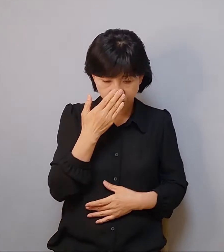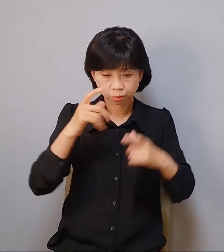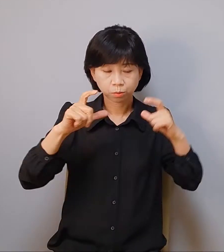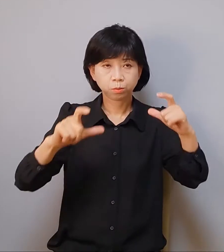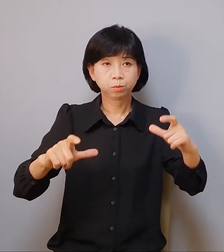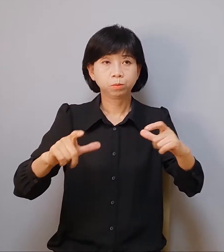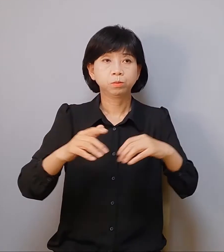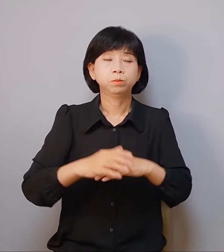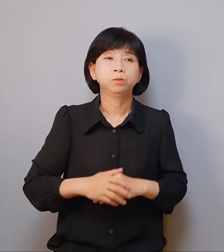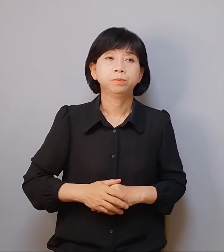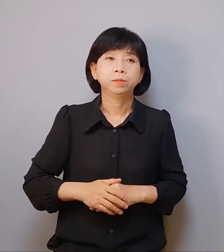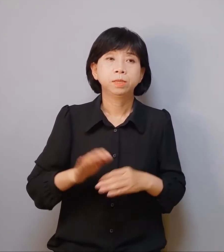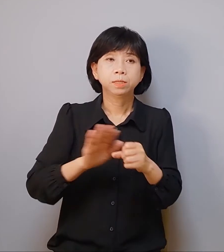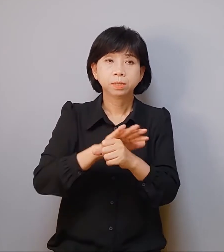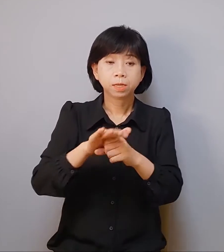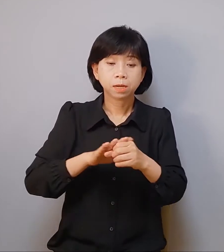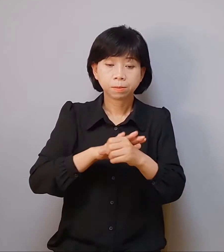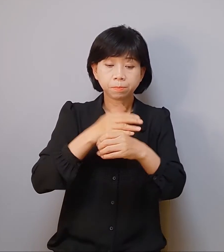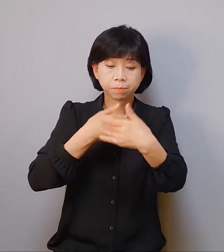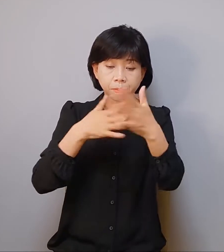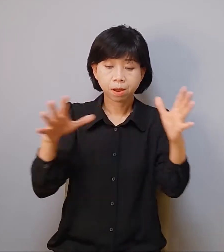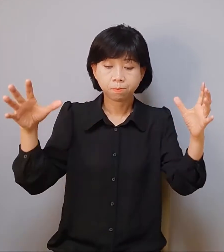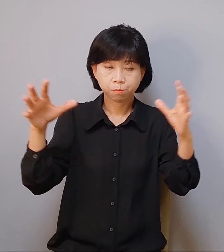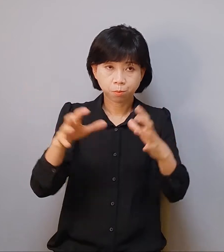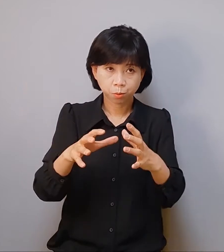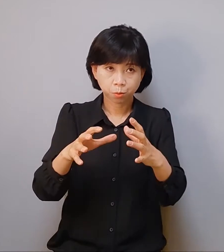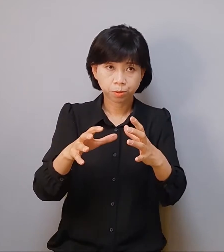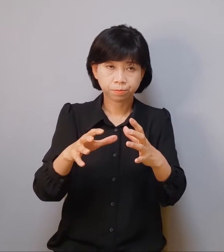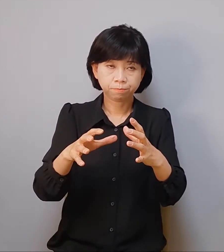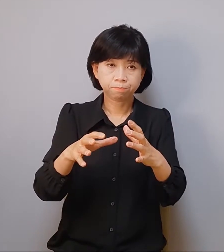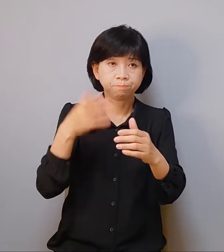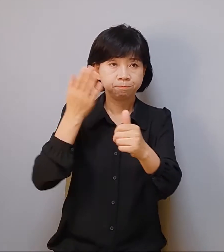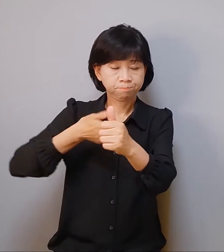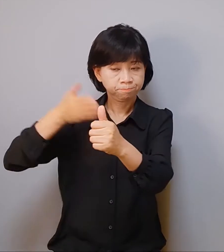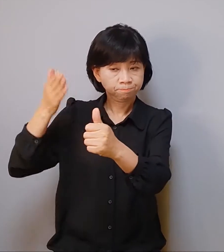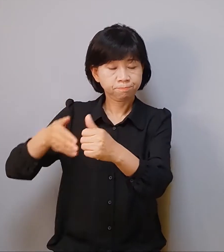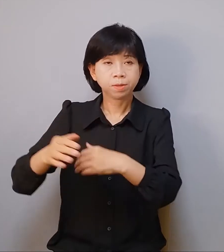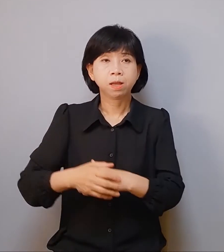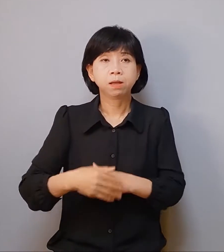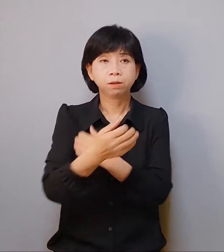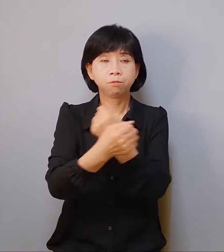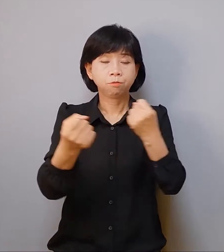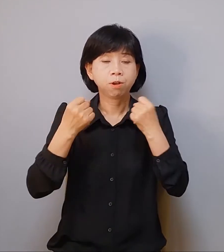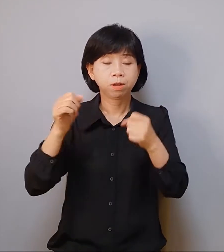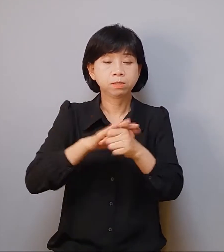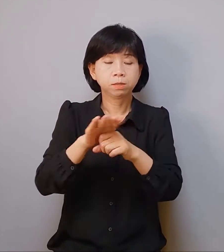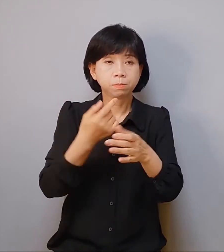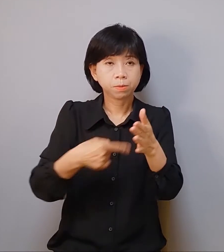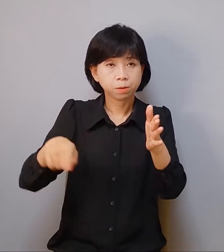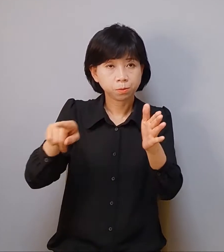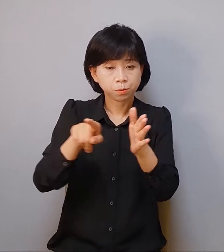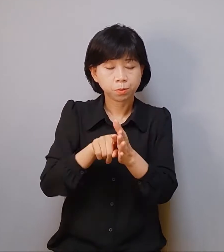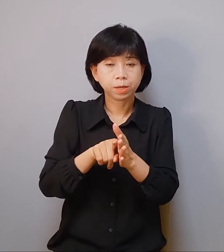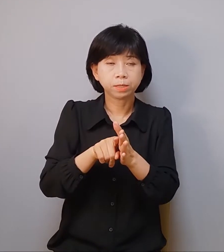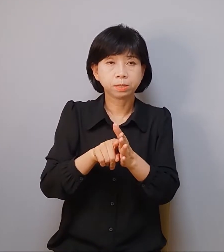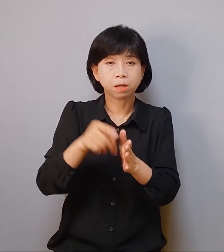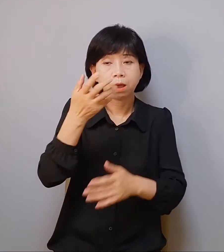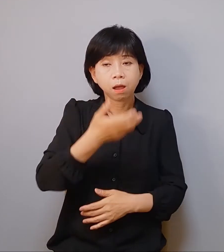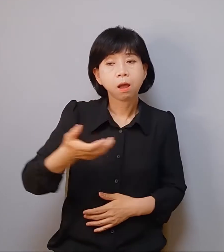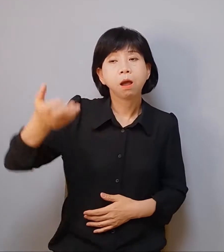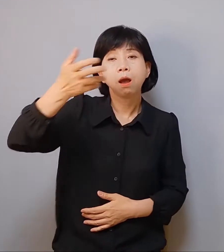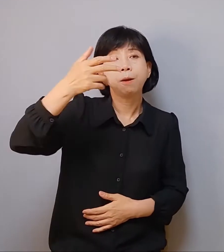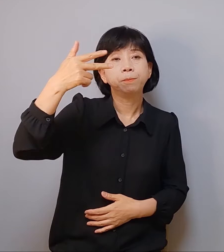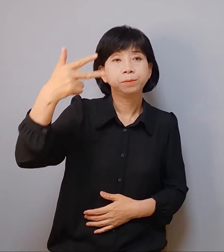사랑방 모임을 하시기 바랍니다. 투게더 축제에 이어서 건강한 사랑방을 위해 사랑방 세븐업을